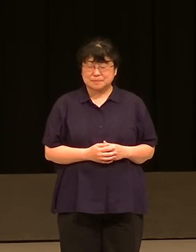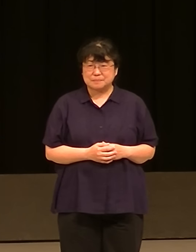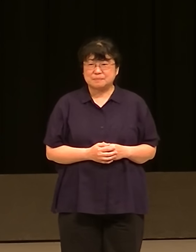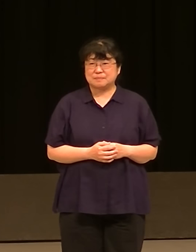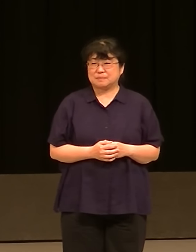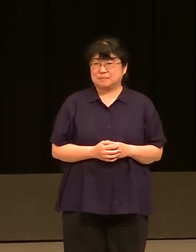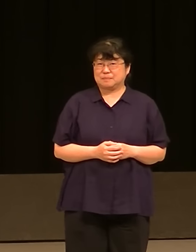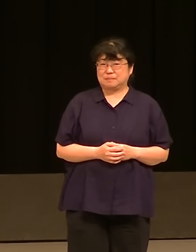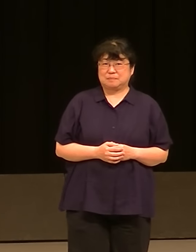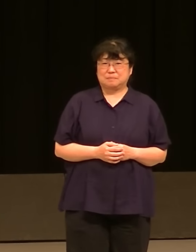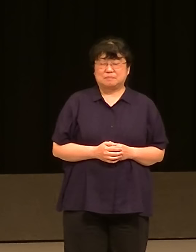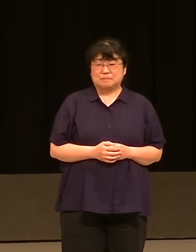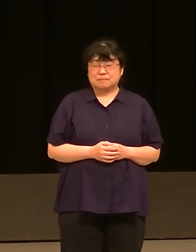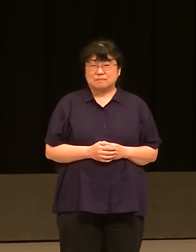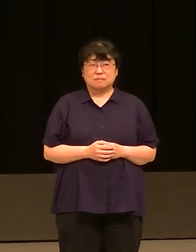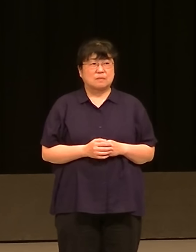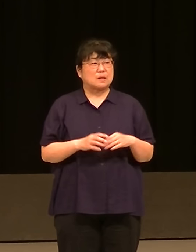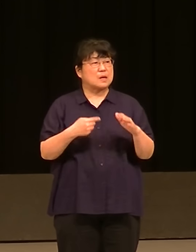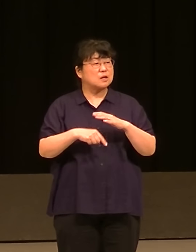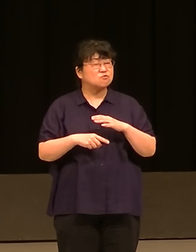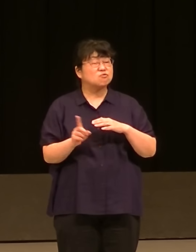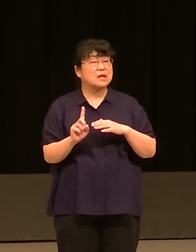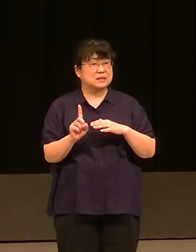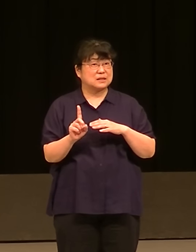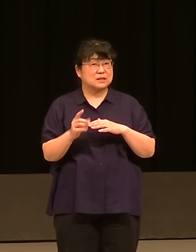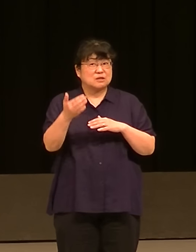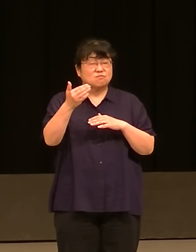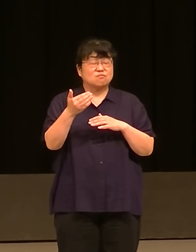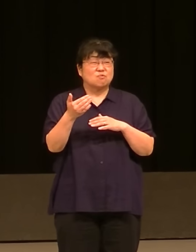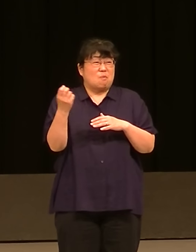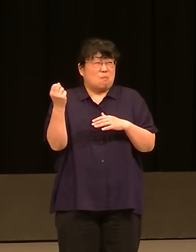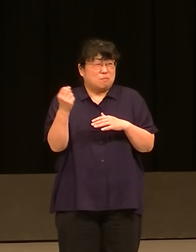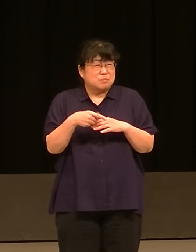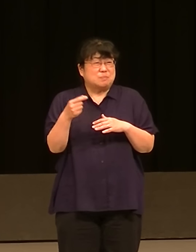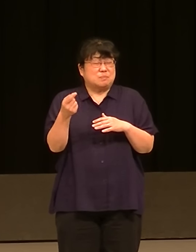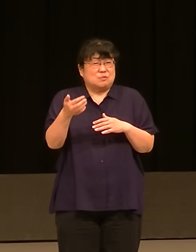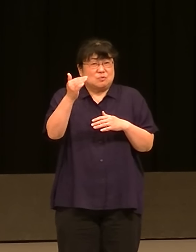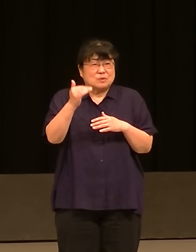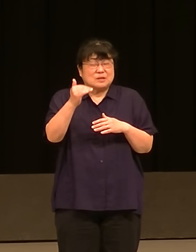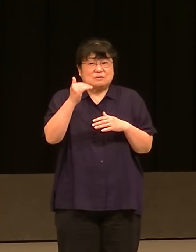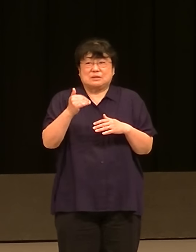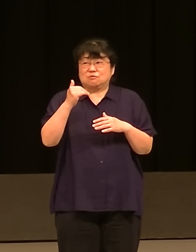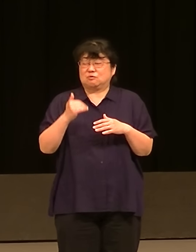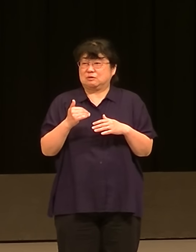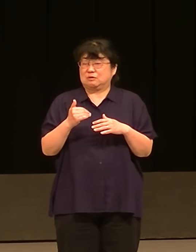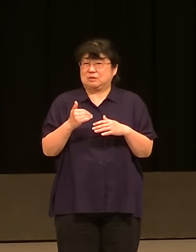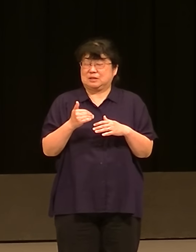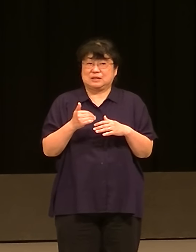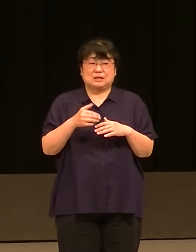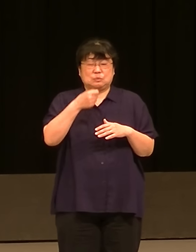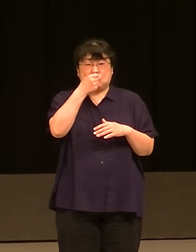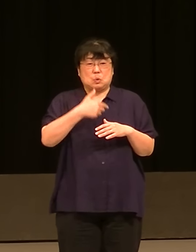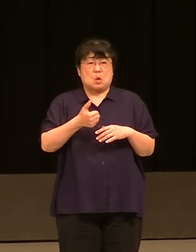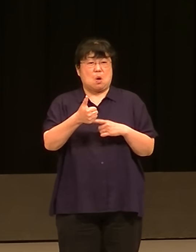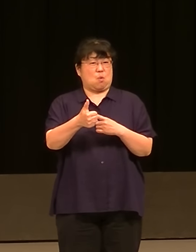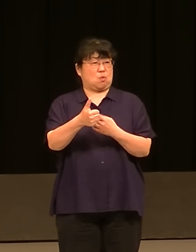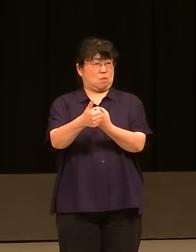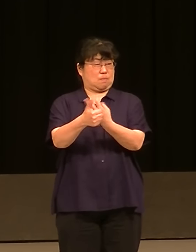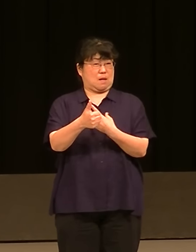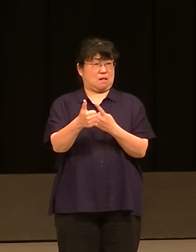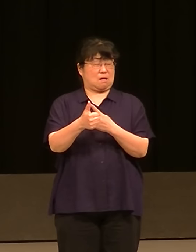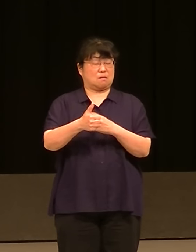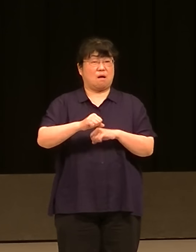まってまいりました。というのはですね、次から次へと、この船園愛男が、まあ、この、まあ、